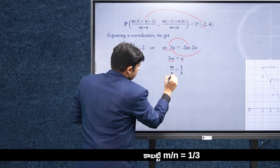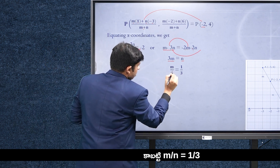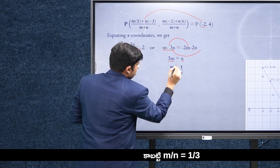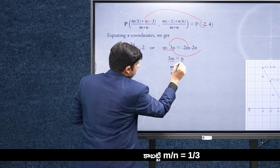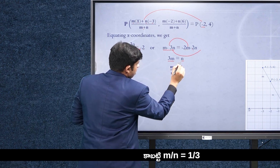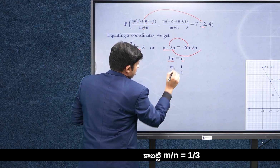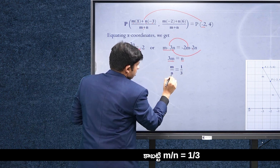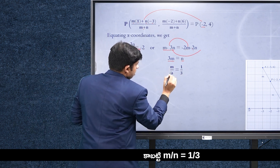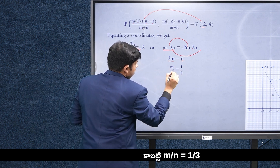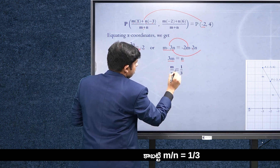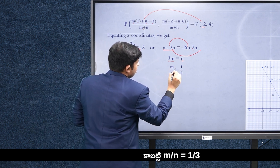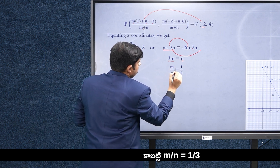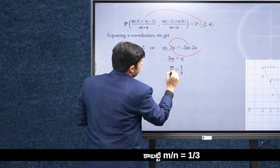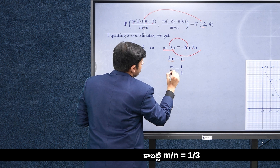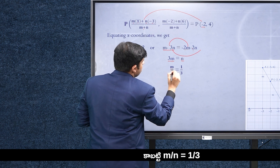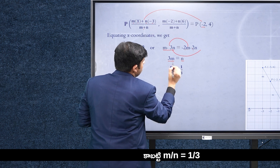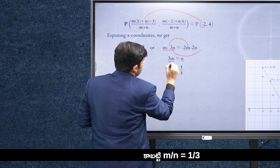m/n =